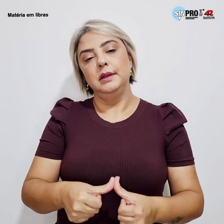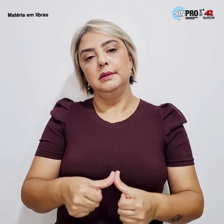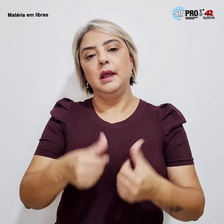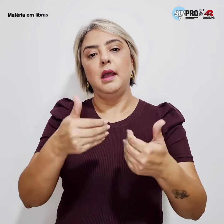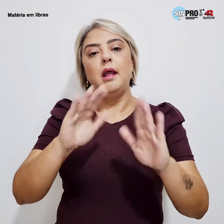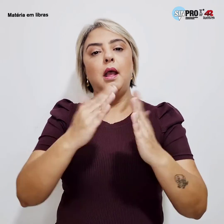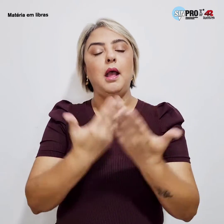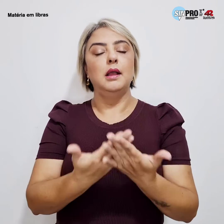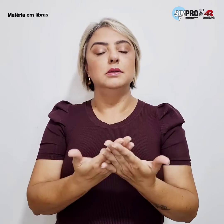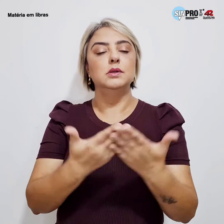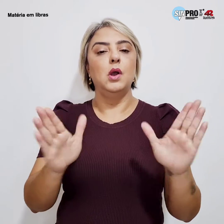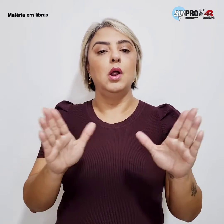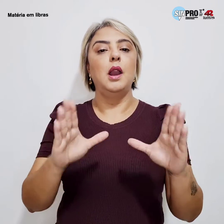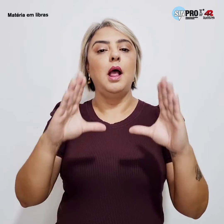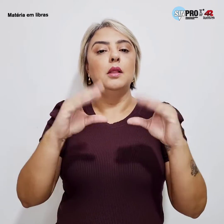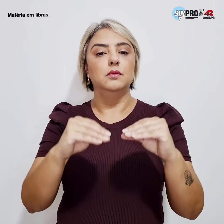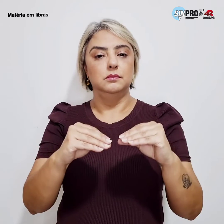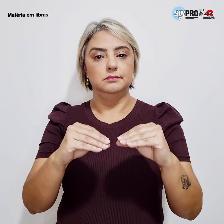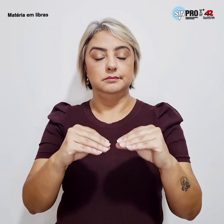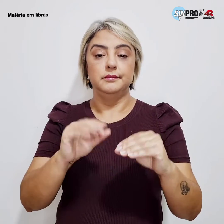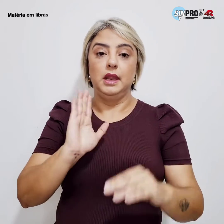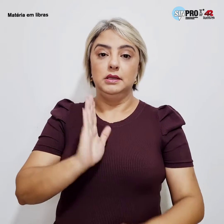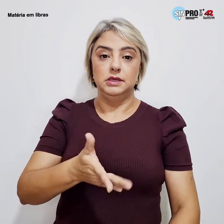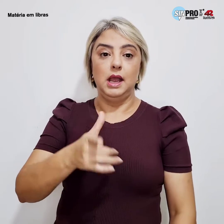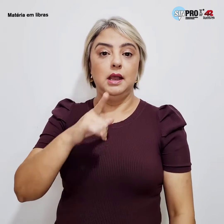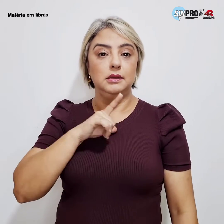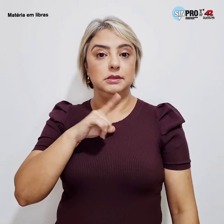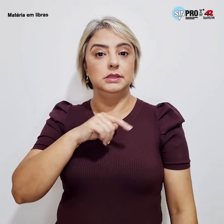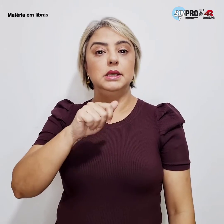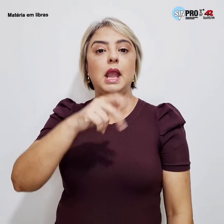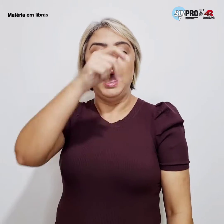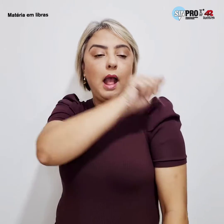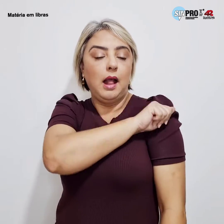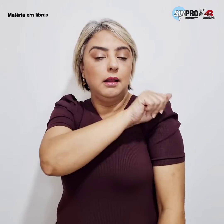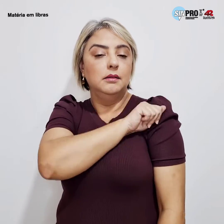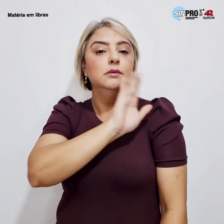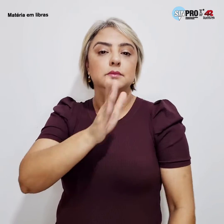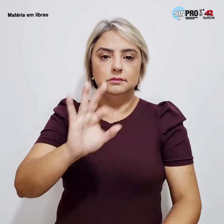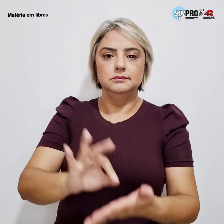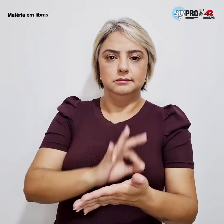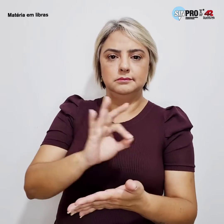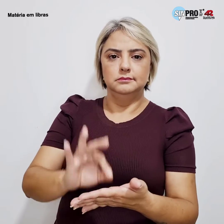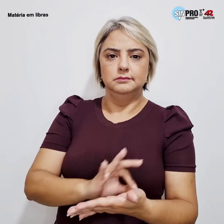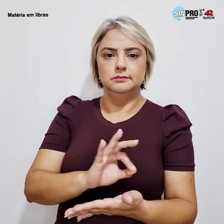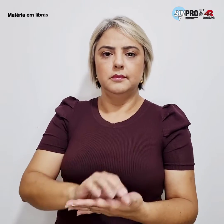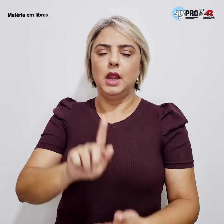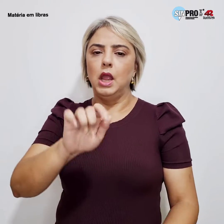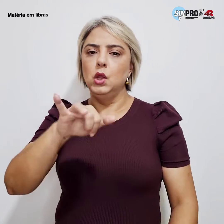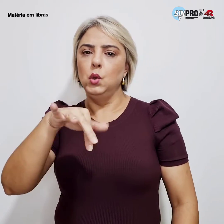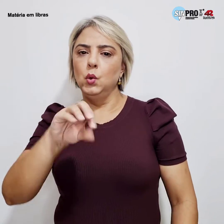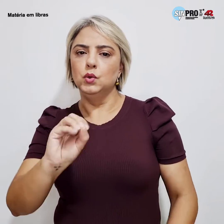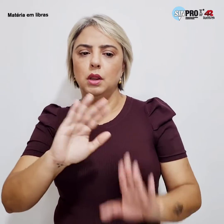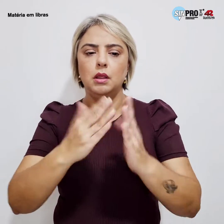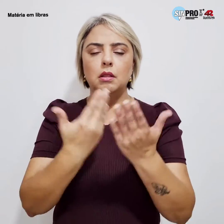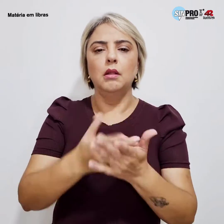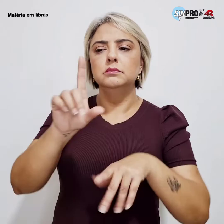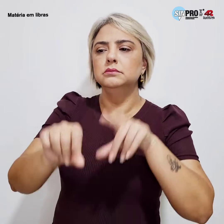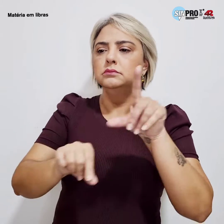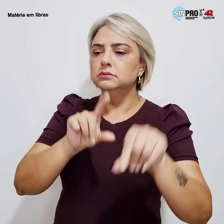aberta no turno. Já havia estudantes matriculados e o GISNO era escolhido por eles,